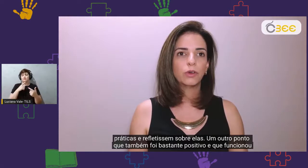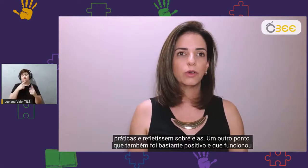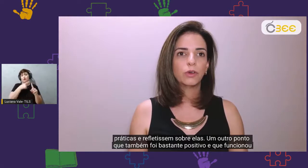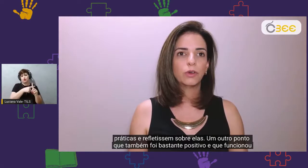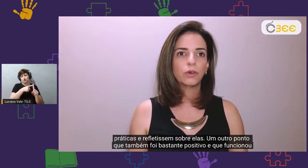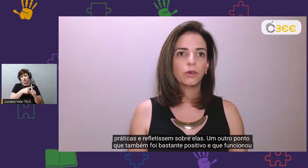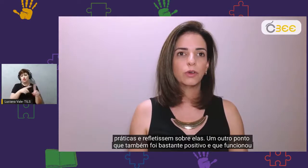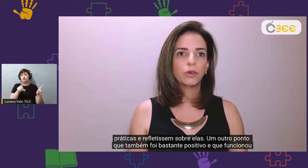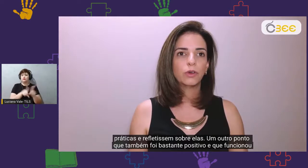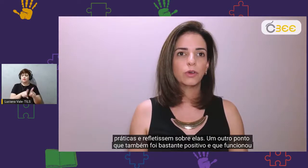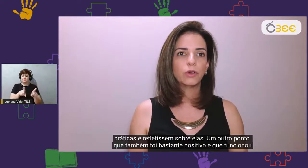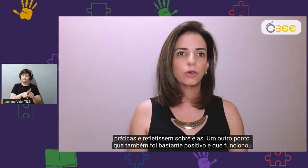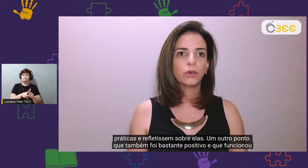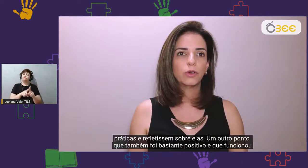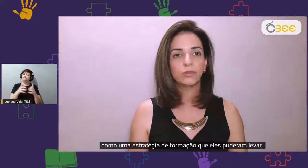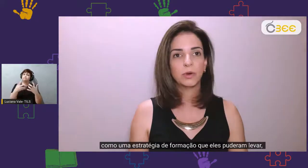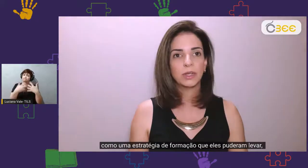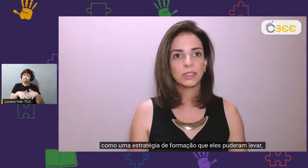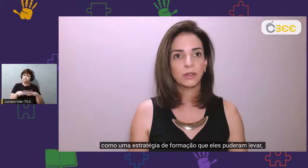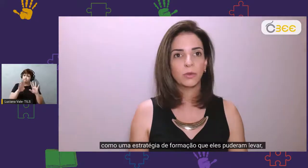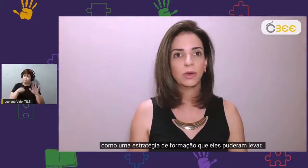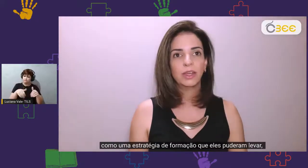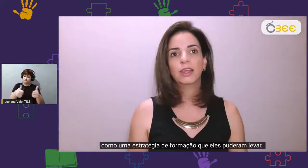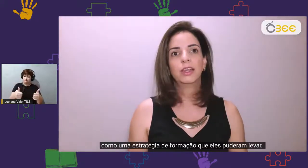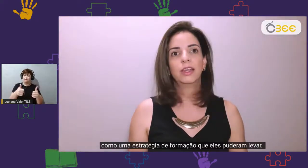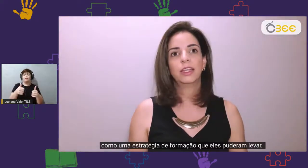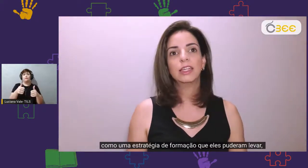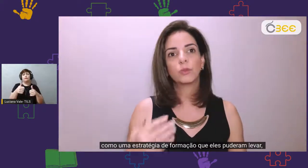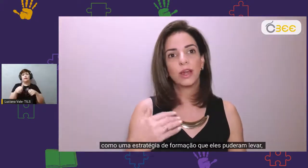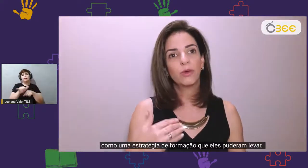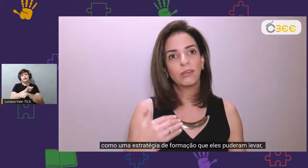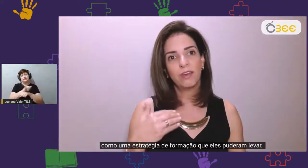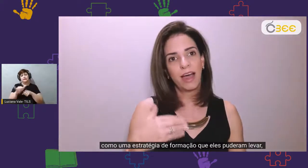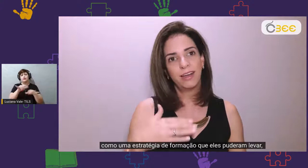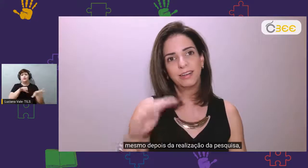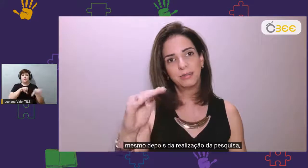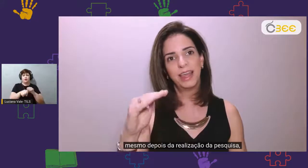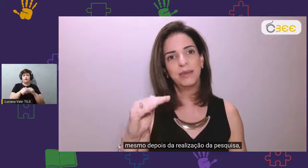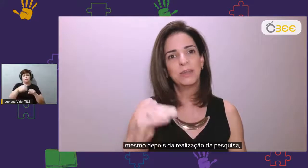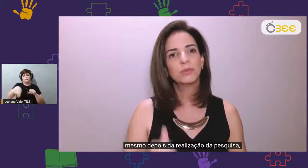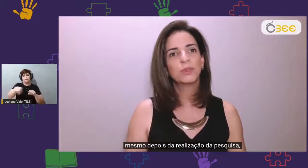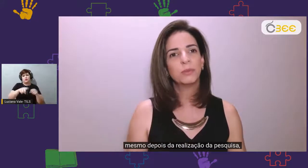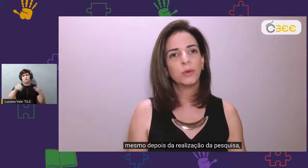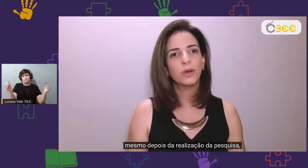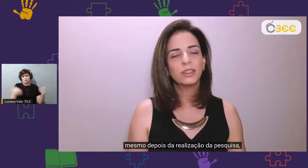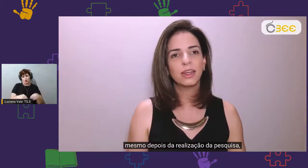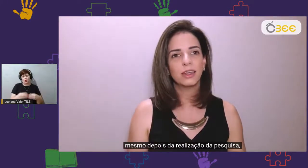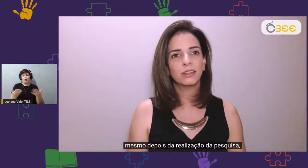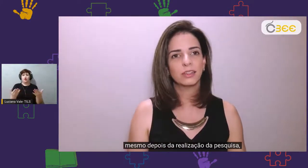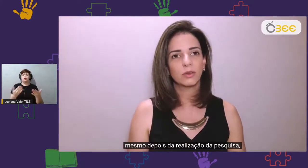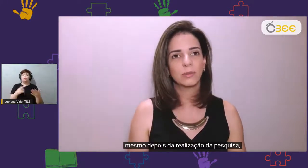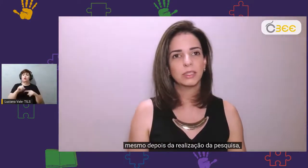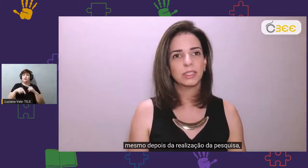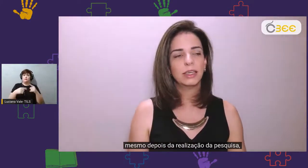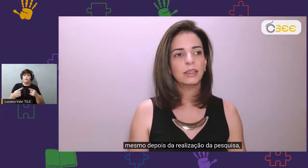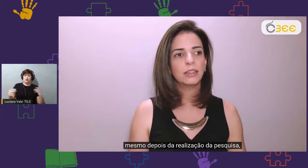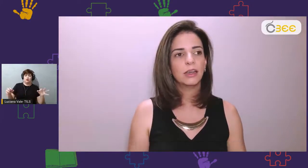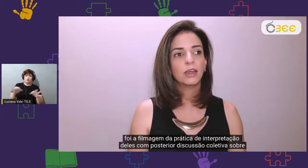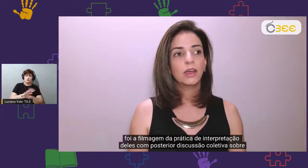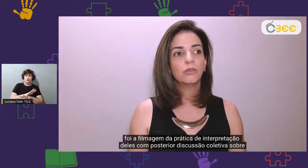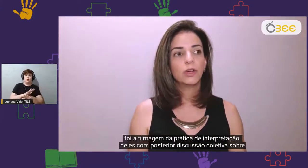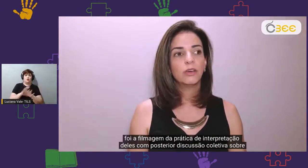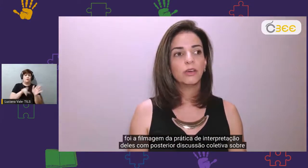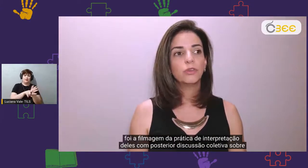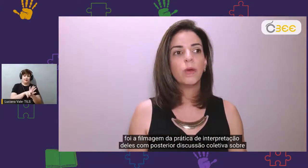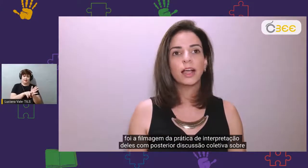positivo e que funcionou como uma estratégia de formação que eles puderam levar, né, mesmo depois da realização da